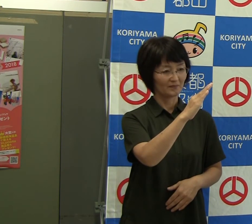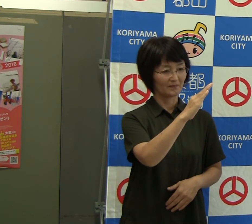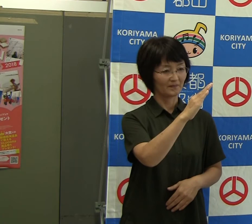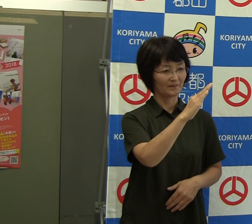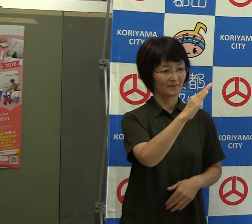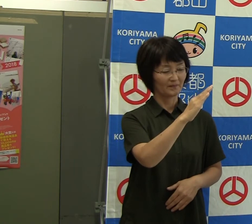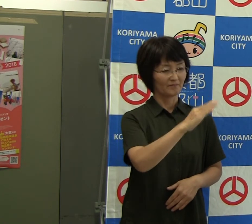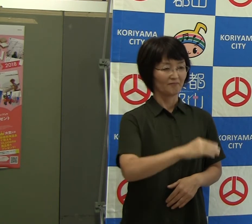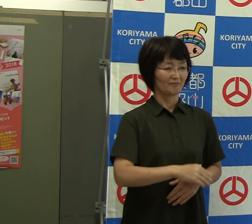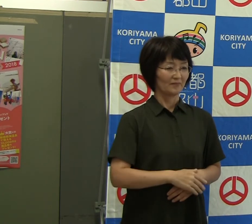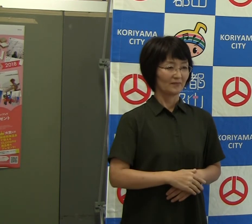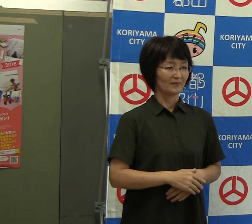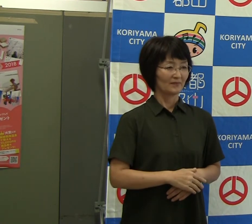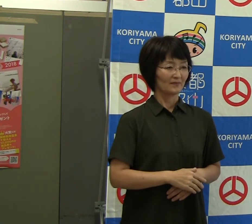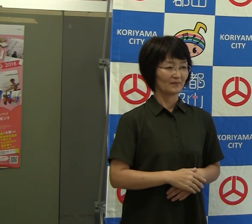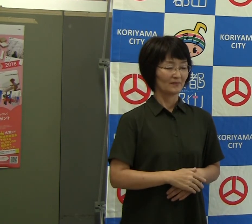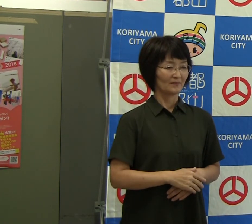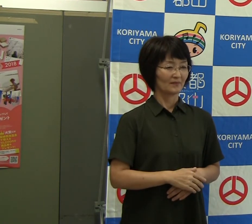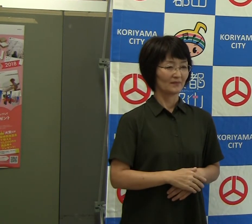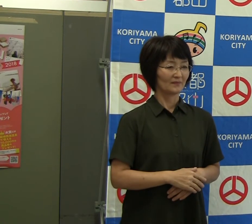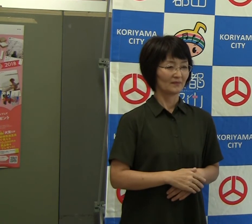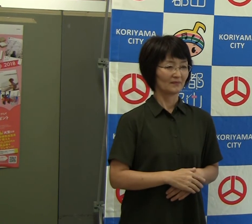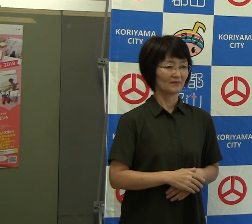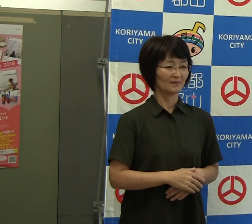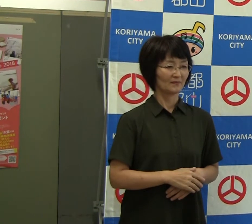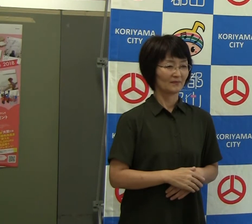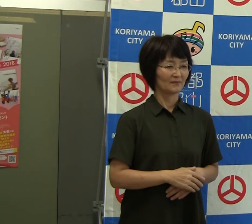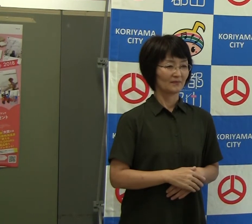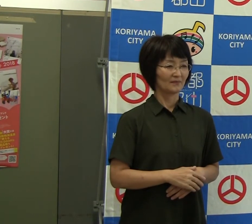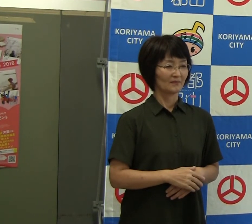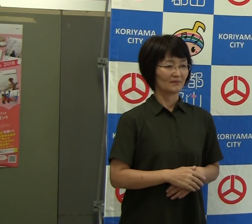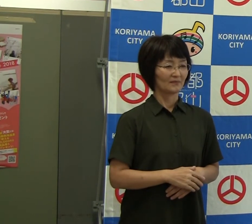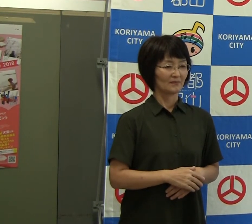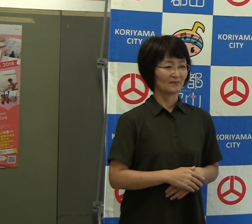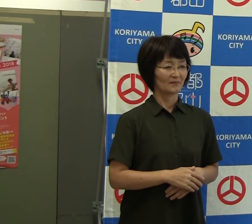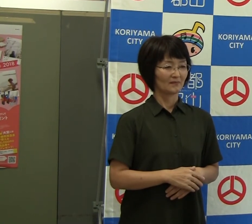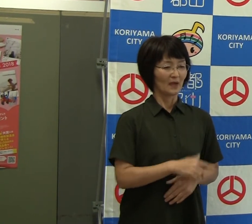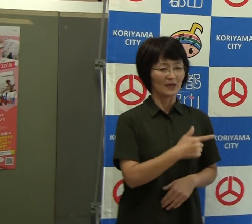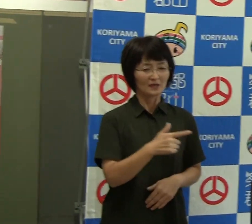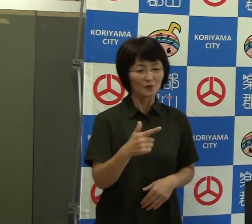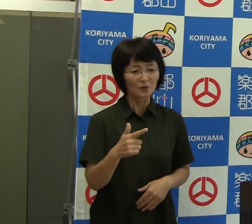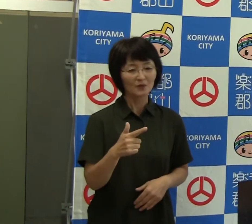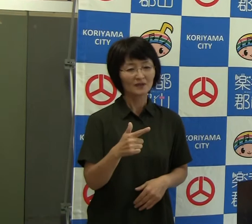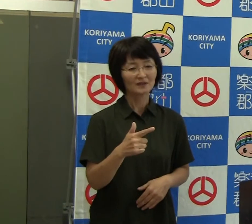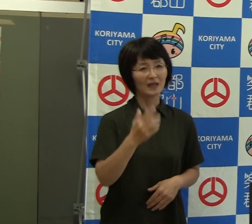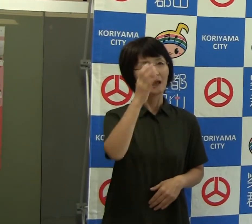無謀って言ったらちょっと言い過ぎかもしれませんけれども、やはり初犯の事情を考えて、